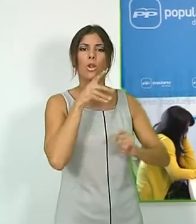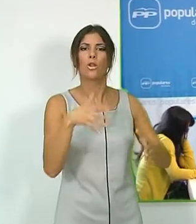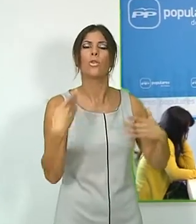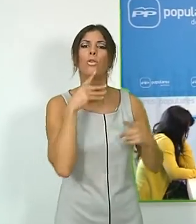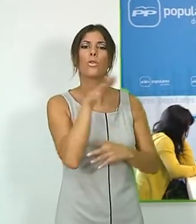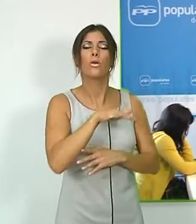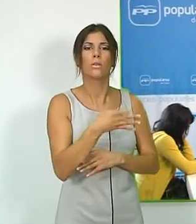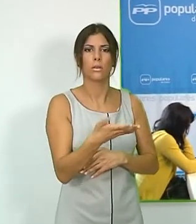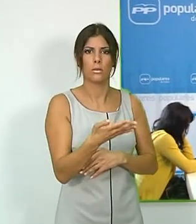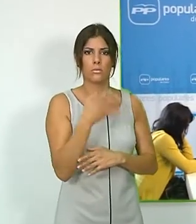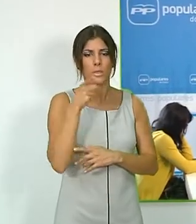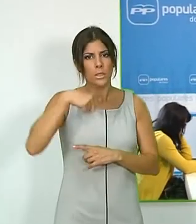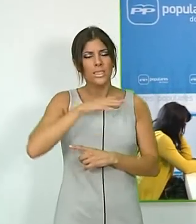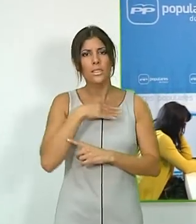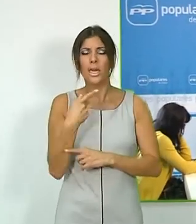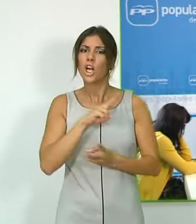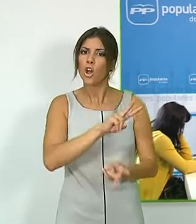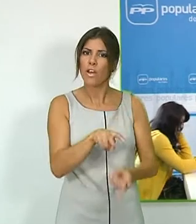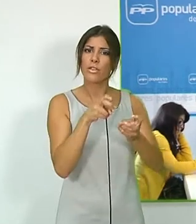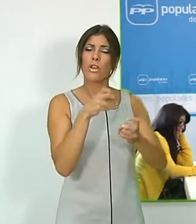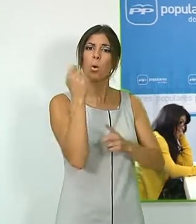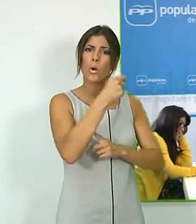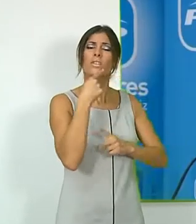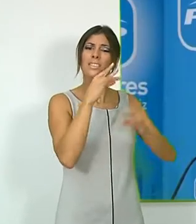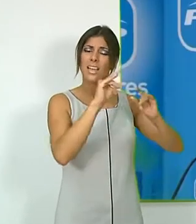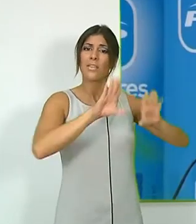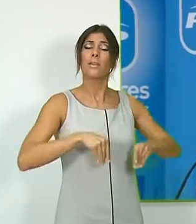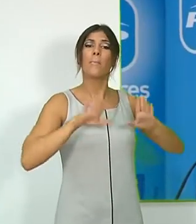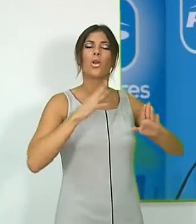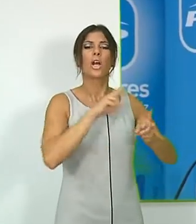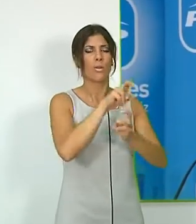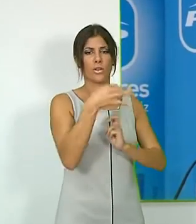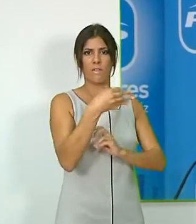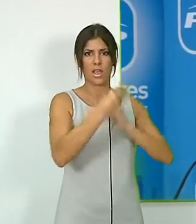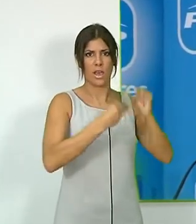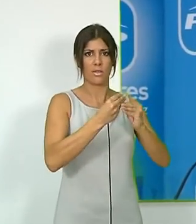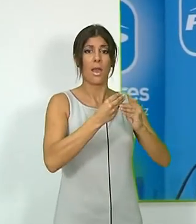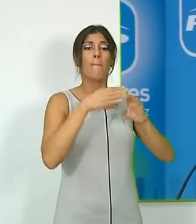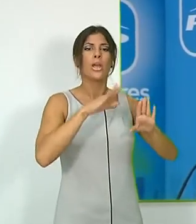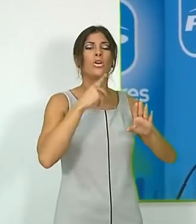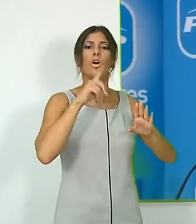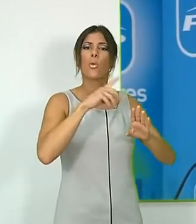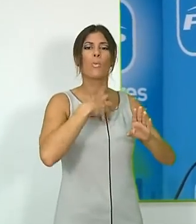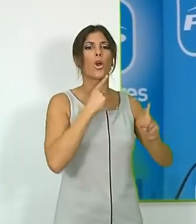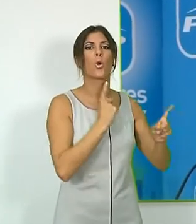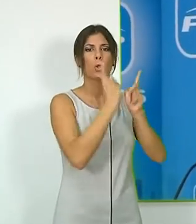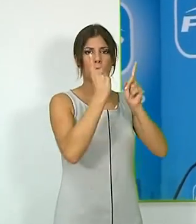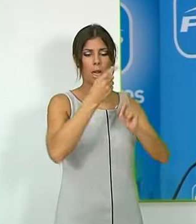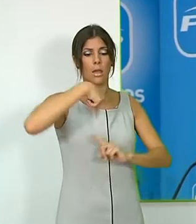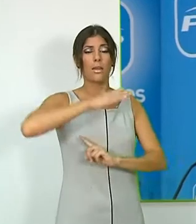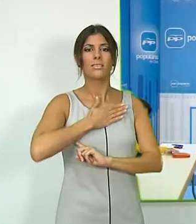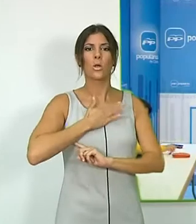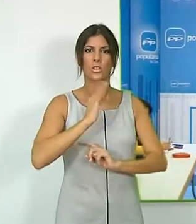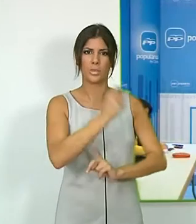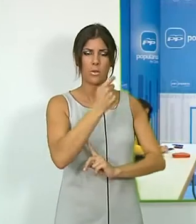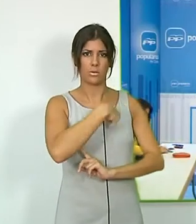se quiere dejar claro que apoyan la renovación del acuerdo de pesca, pero bajo otras condiciones que no vayan en contra de nuestros pescadores. Por ello se va a